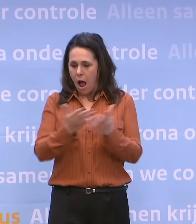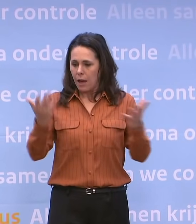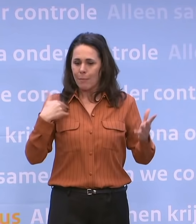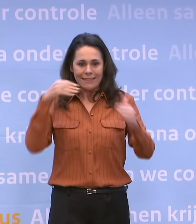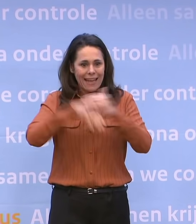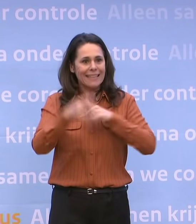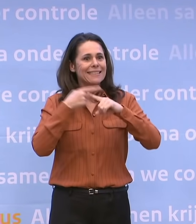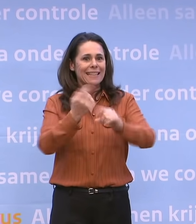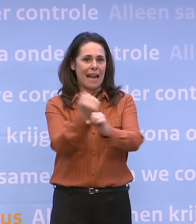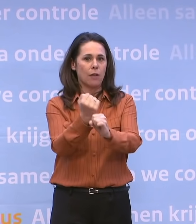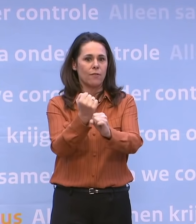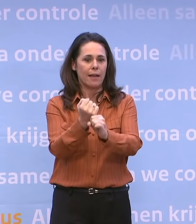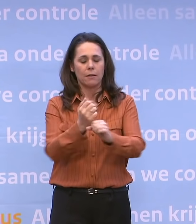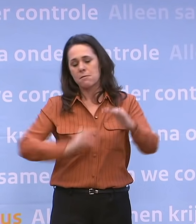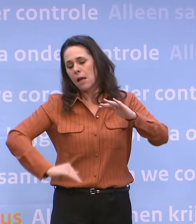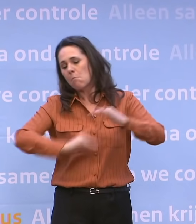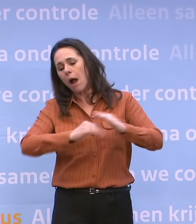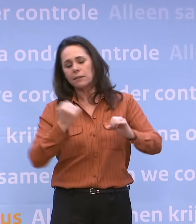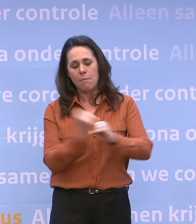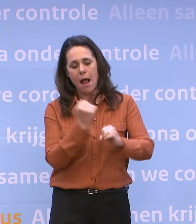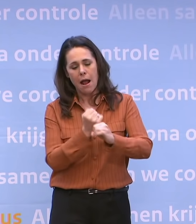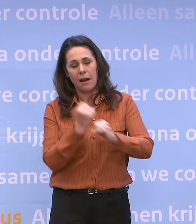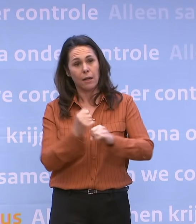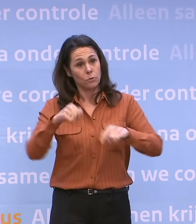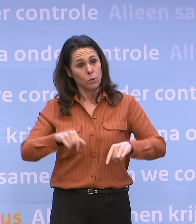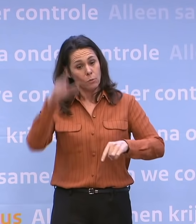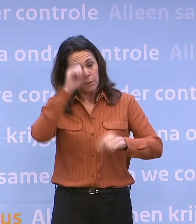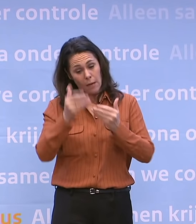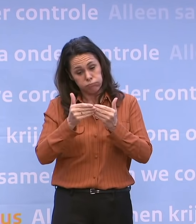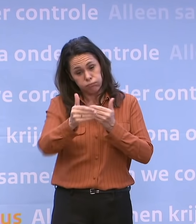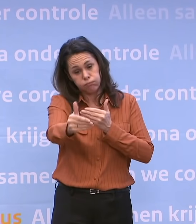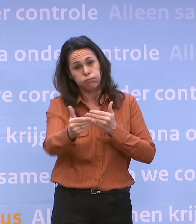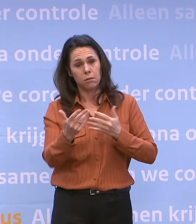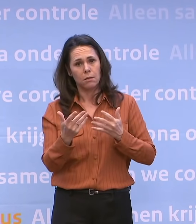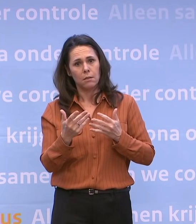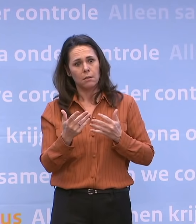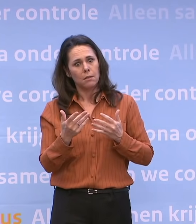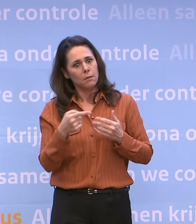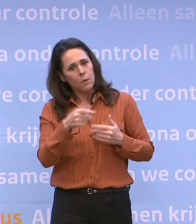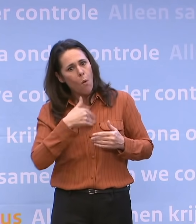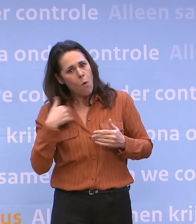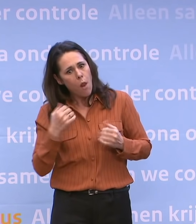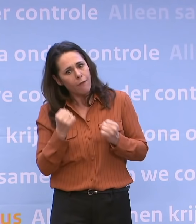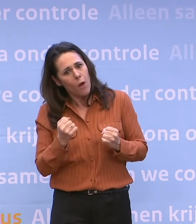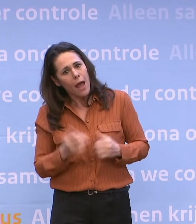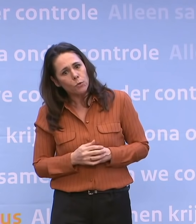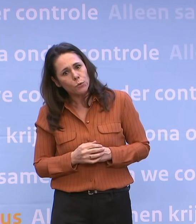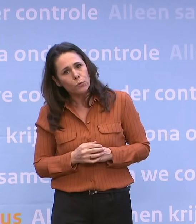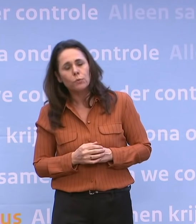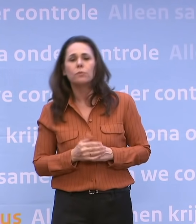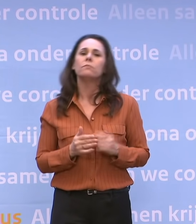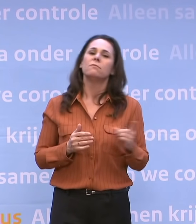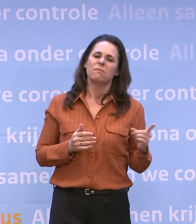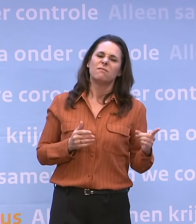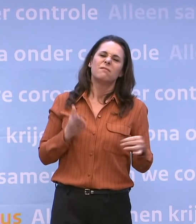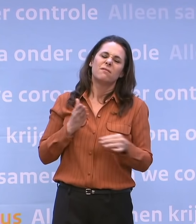de ziekenhuizen werken. We begrijpen nu ook, het gaat nog wel een tijdje duren. Hoe lang kunnen zij dat nog volhouden? Nou, dat is terecht dat u dat zegt, want het